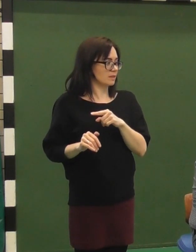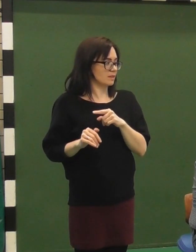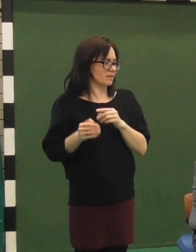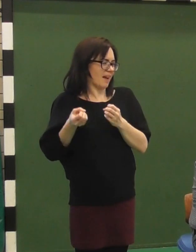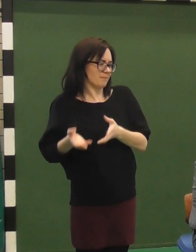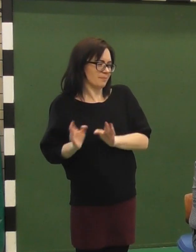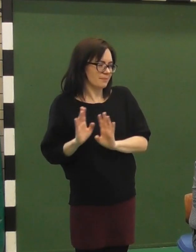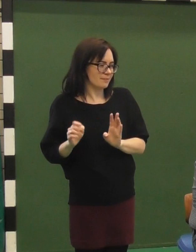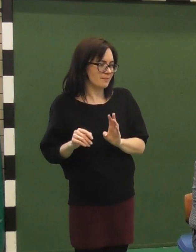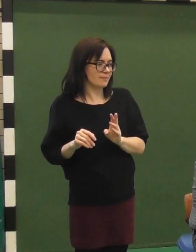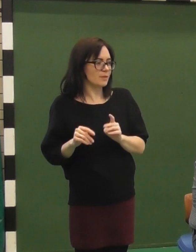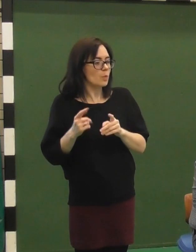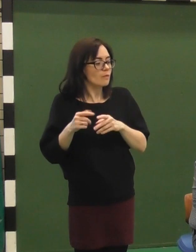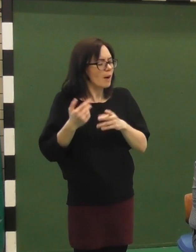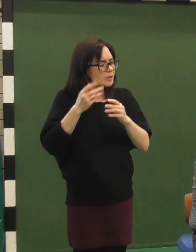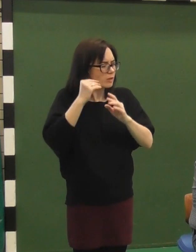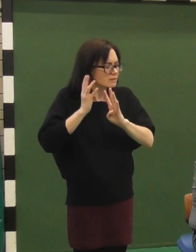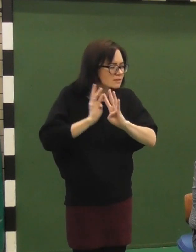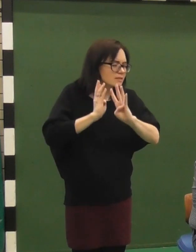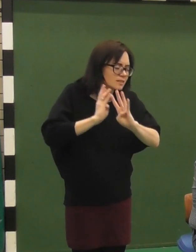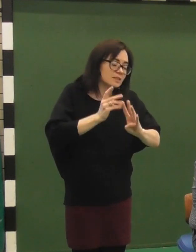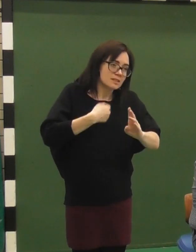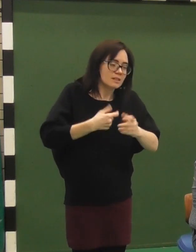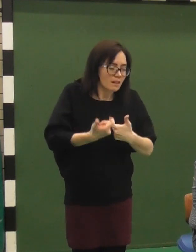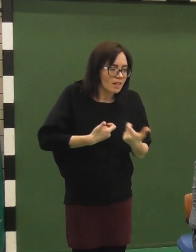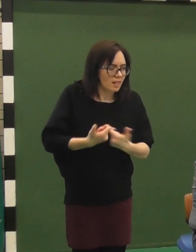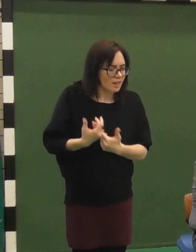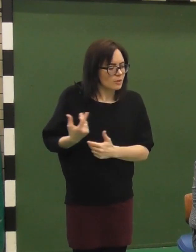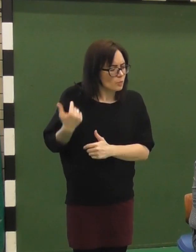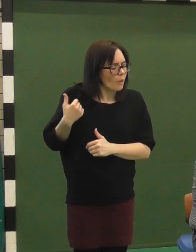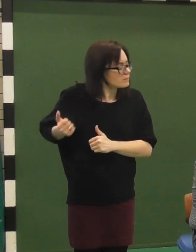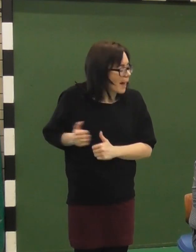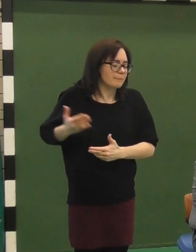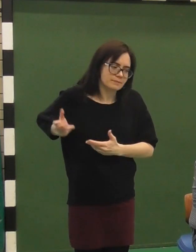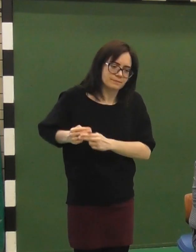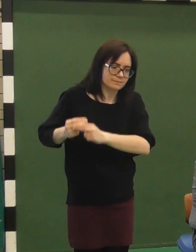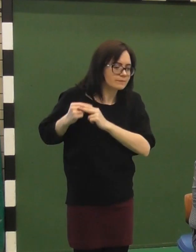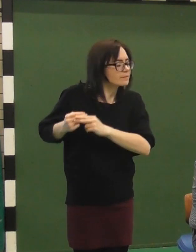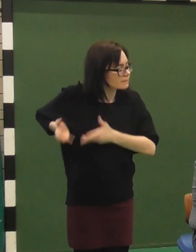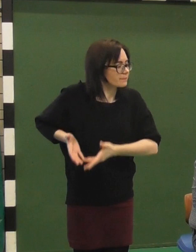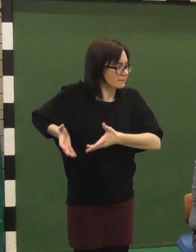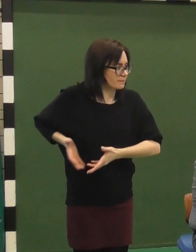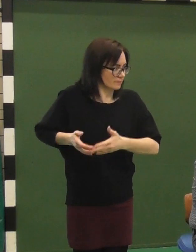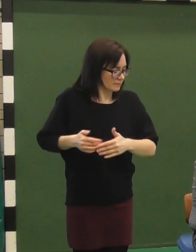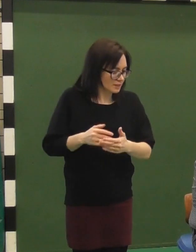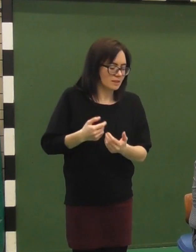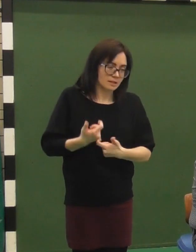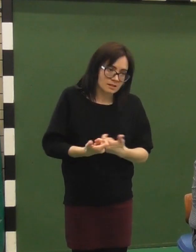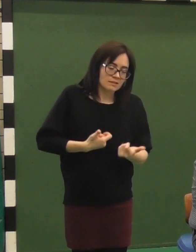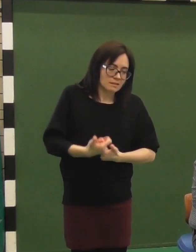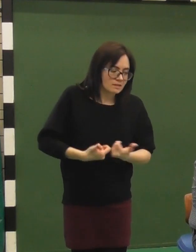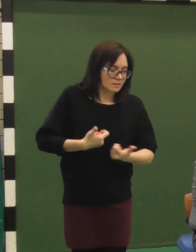hogy lemaradjak a sorból, akkor jöttek az amerikaiak, és akkor azt